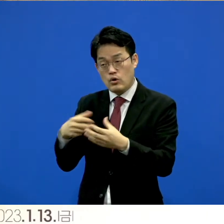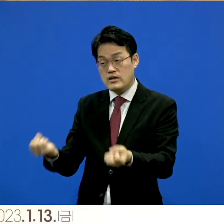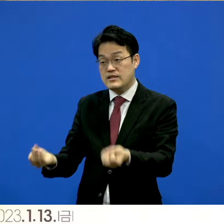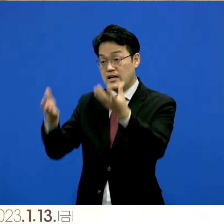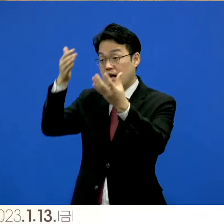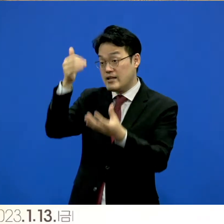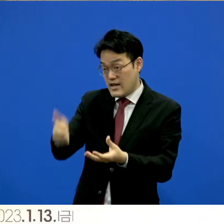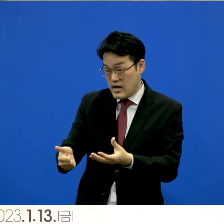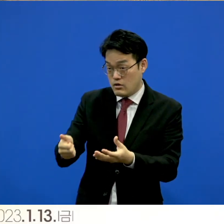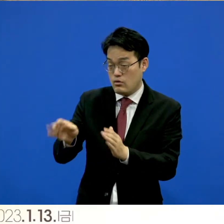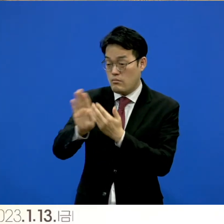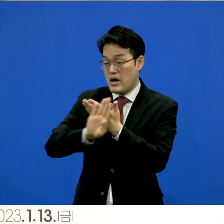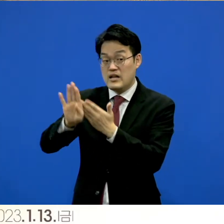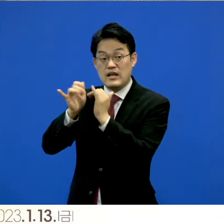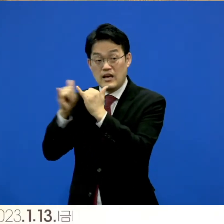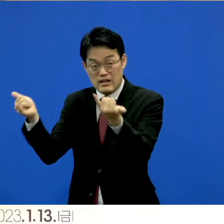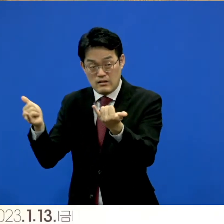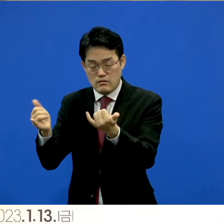않았습니다.